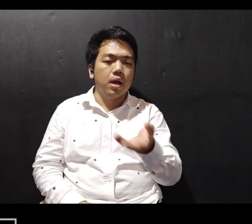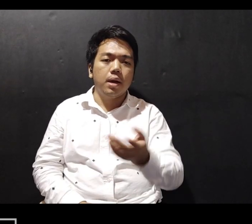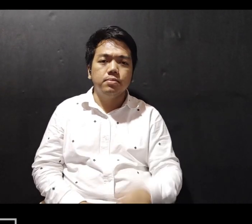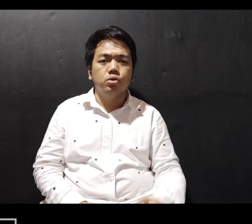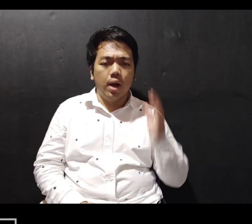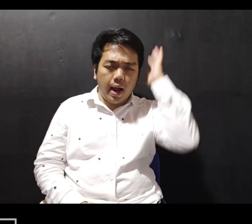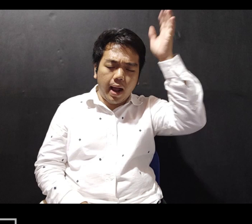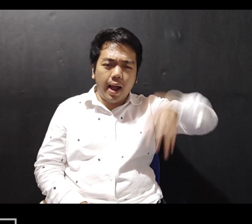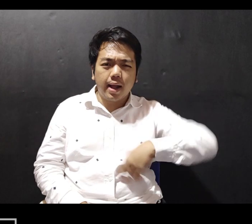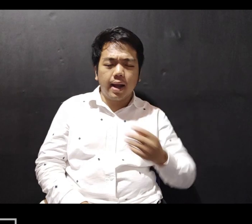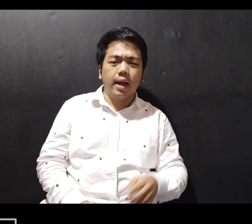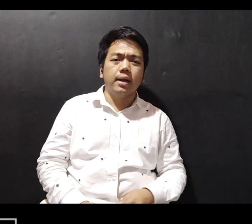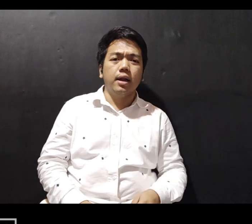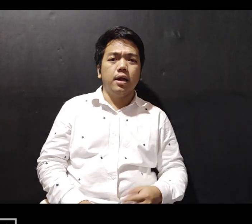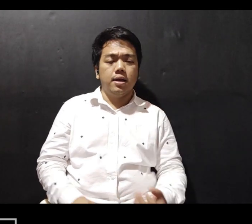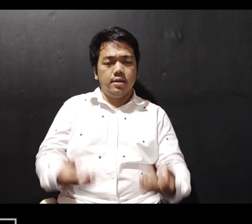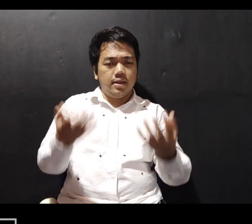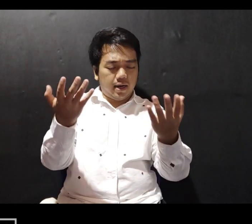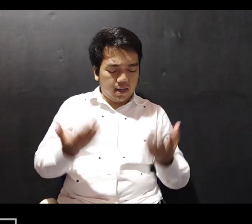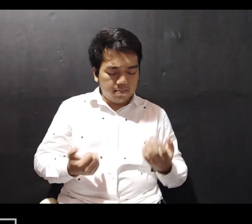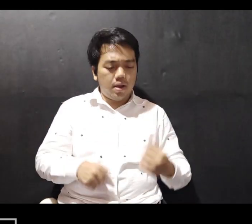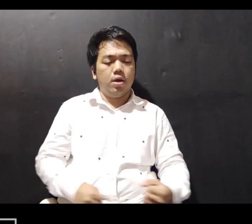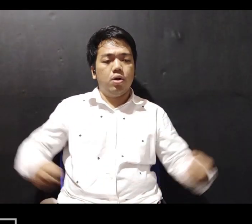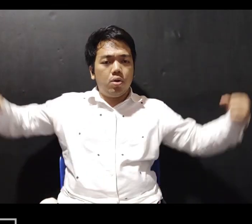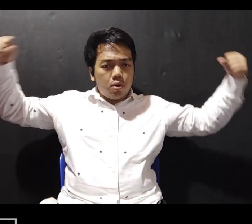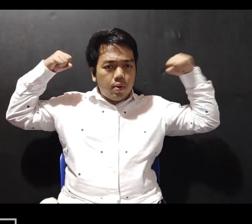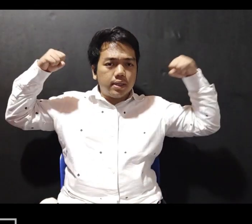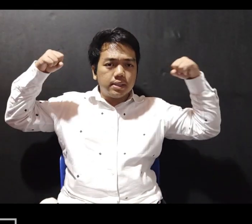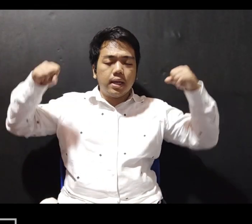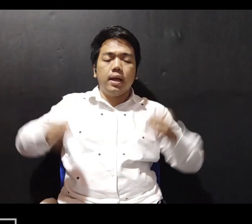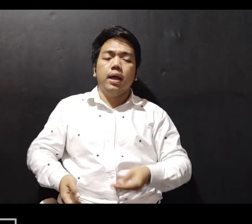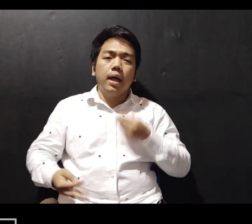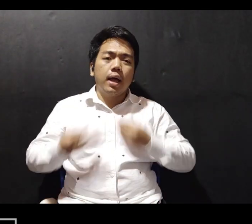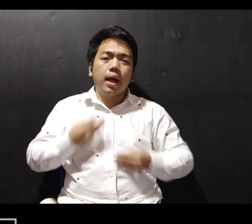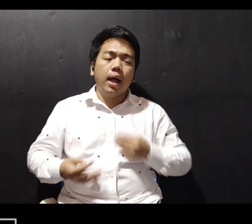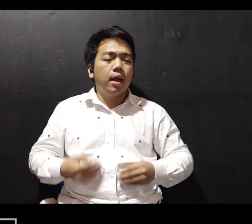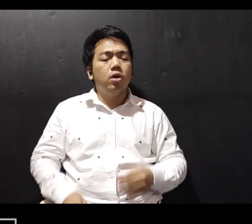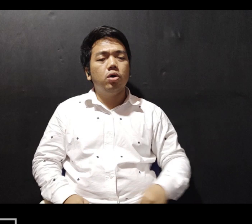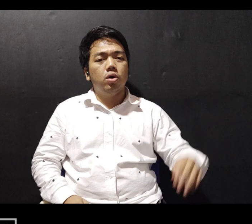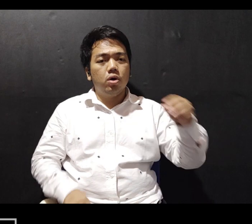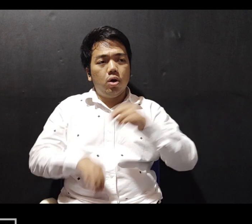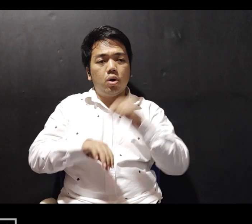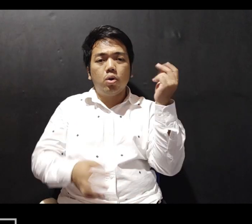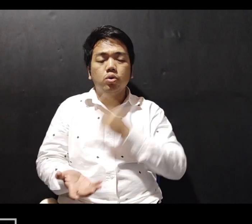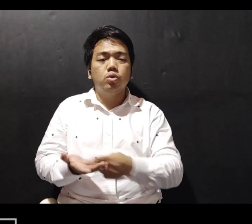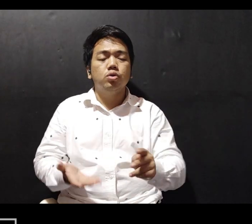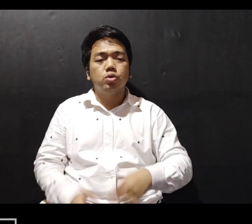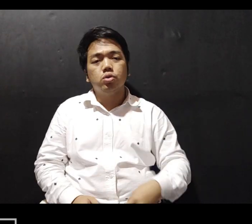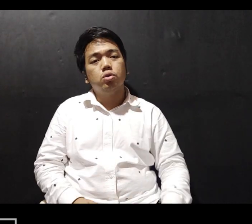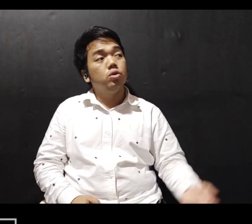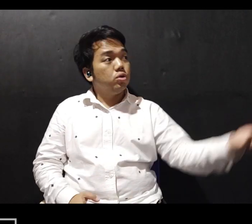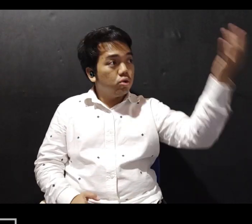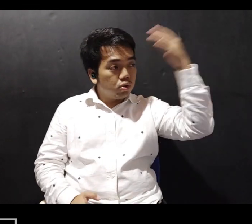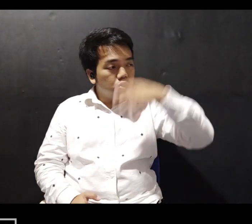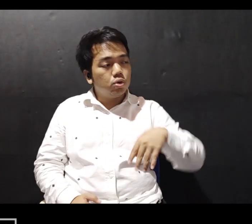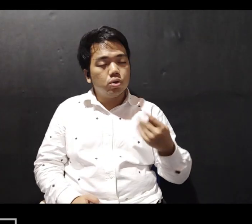janji Tuhan, kalau Roh Kudus turun ke atas kamu. Walaupun kerajaan Tuhan secara harafiah belum turun, tapi